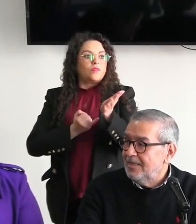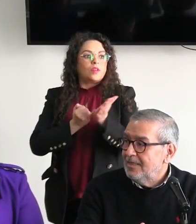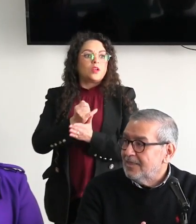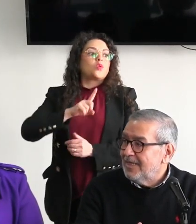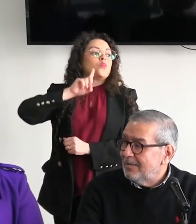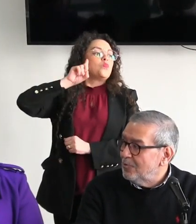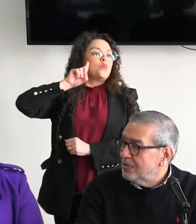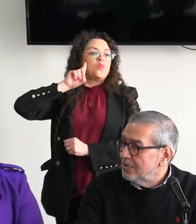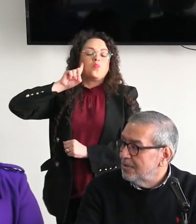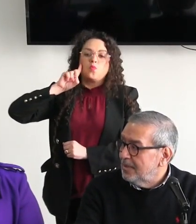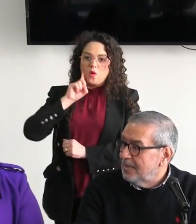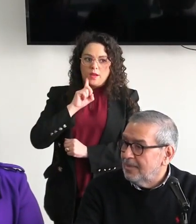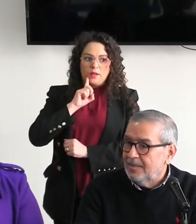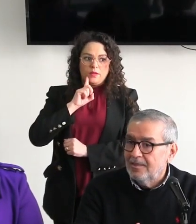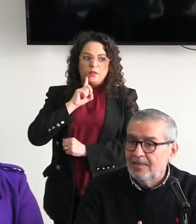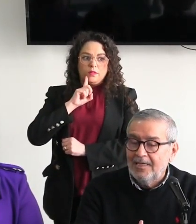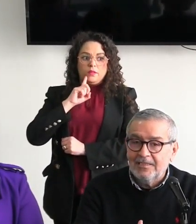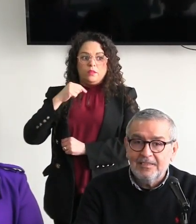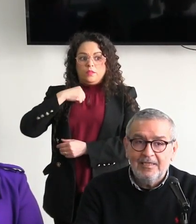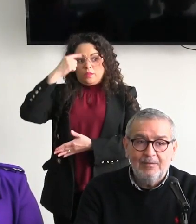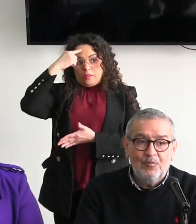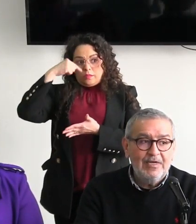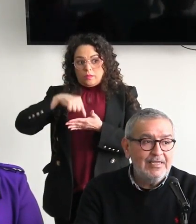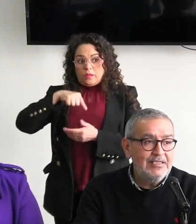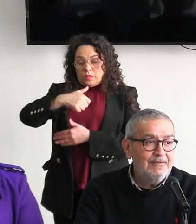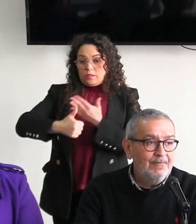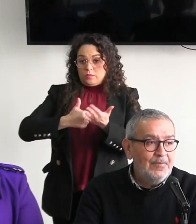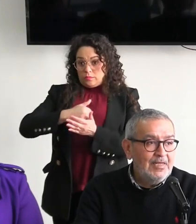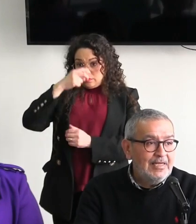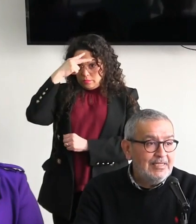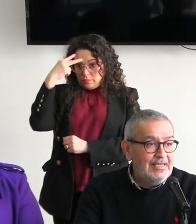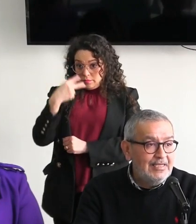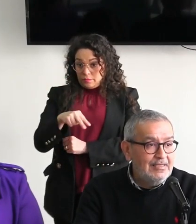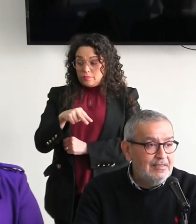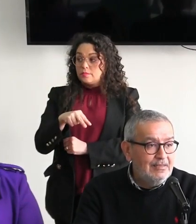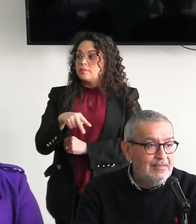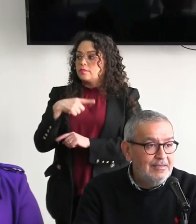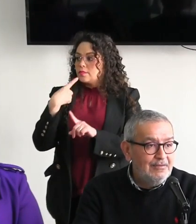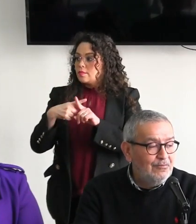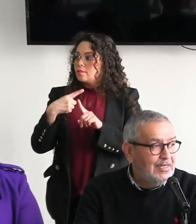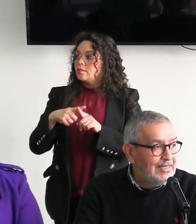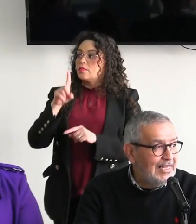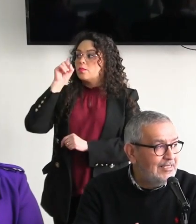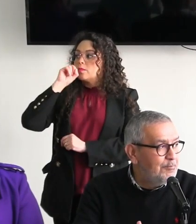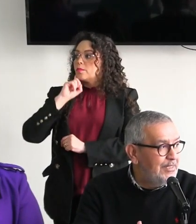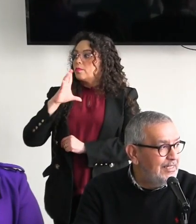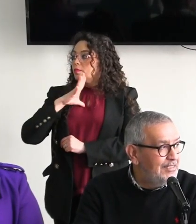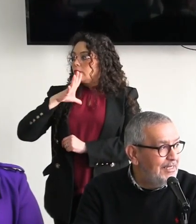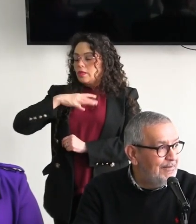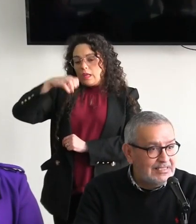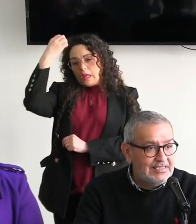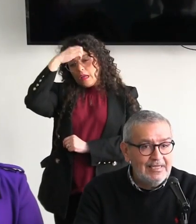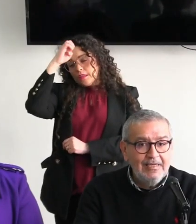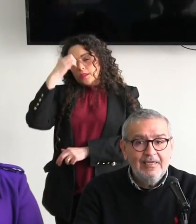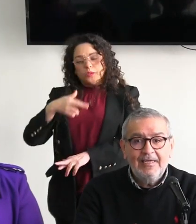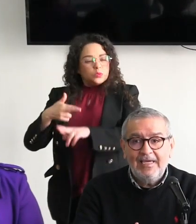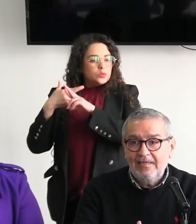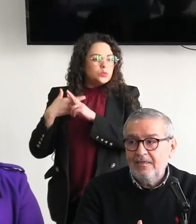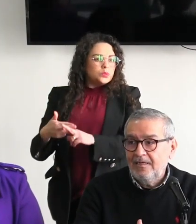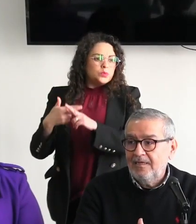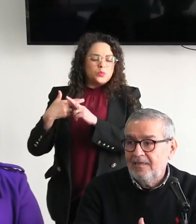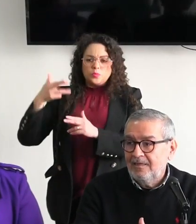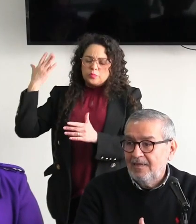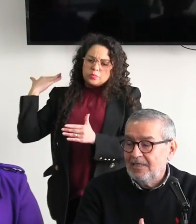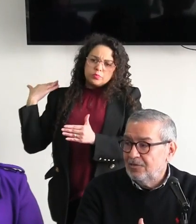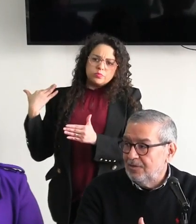ciudad tenemos las mujeres que tienen una gran experiencia vasta